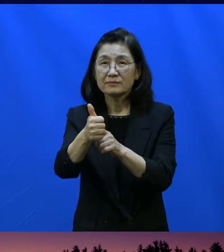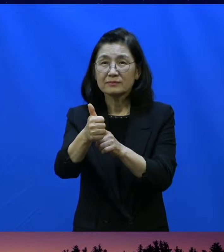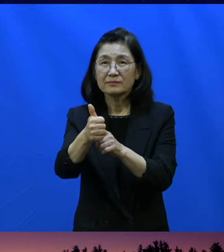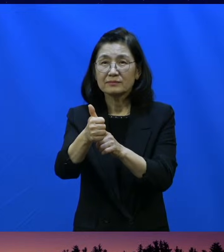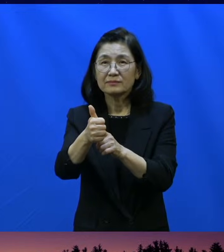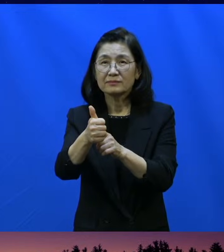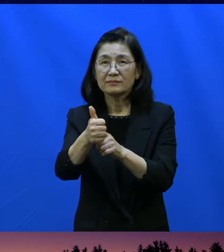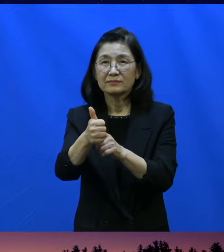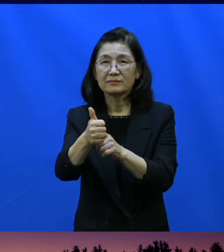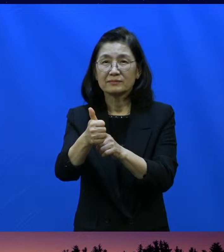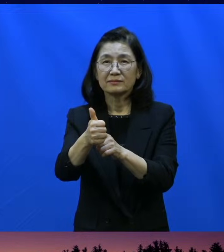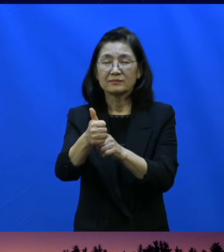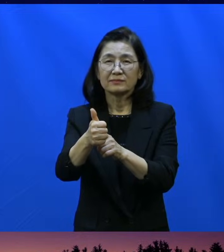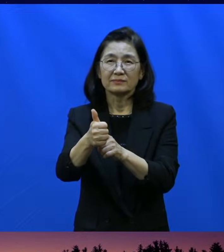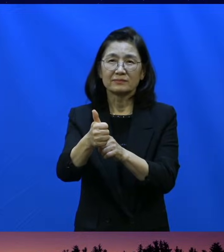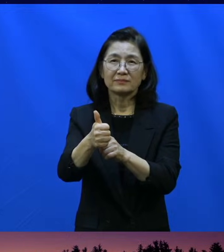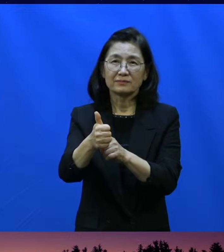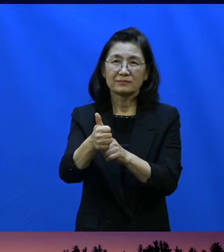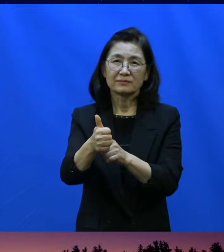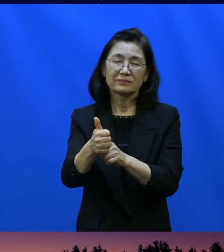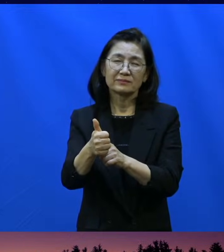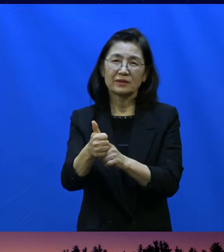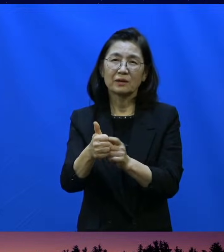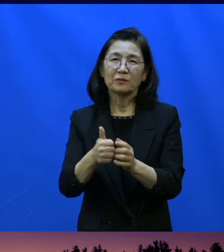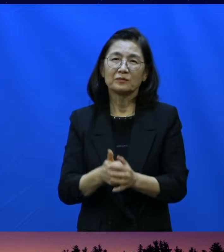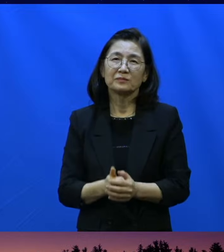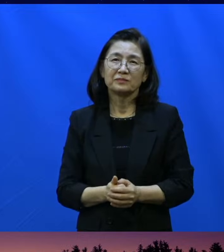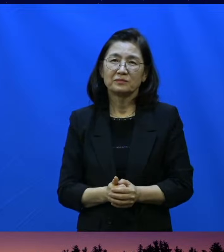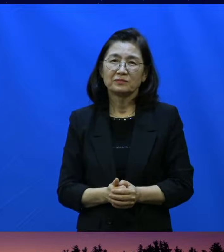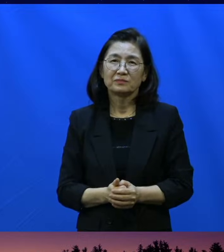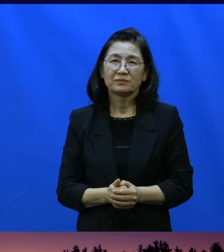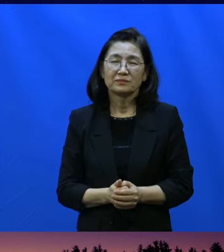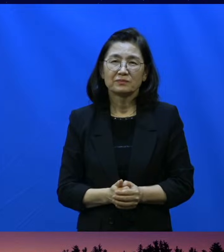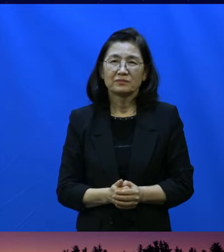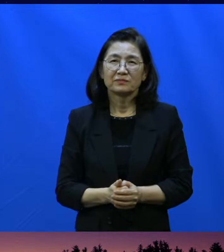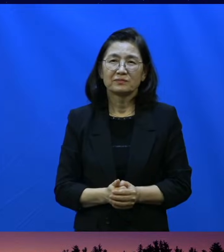좀 만만하게 여겨지잖아요. 그죠?